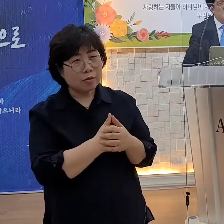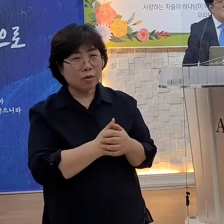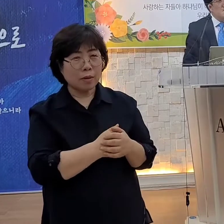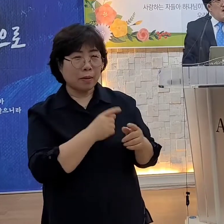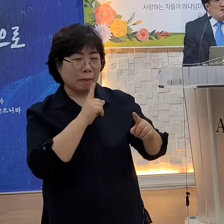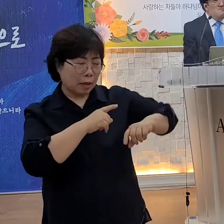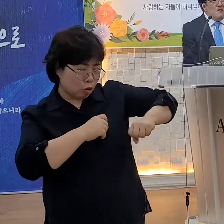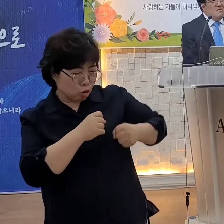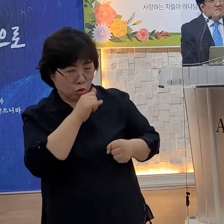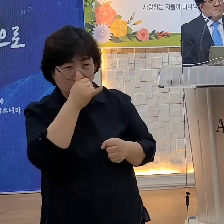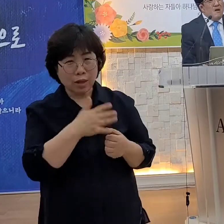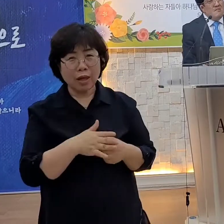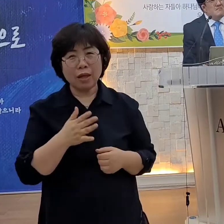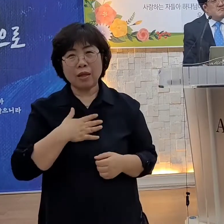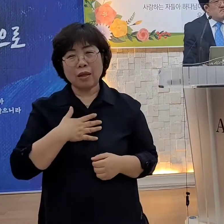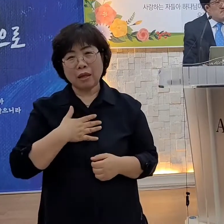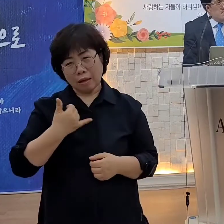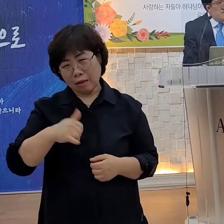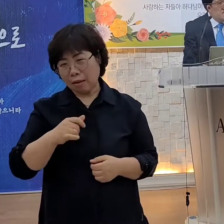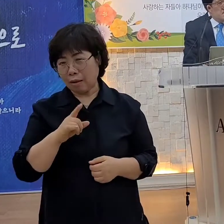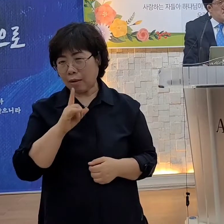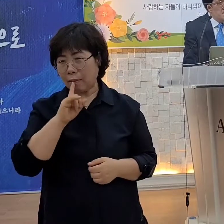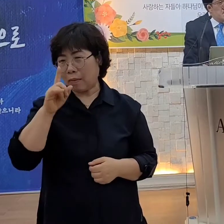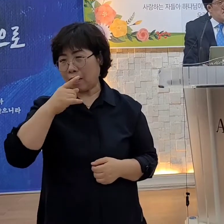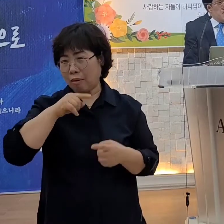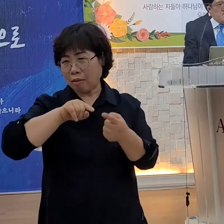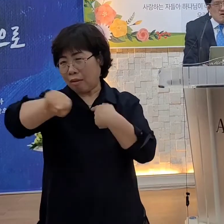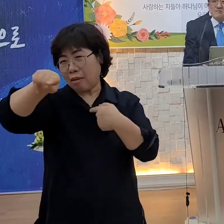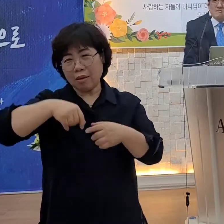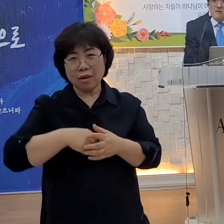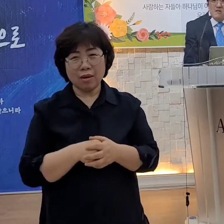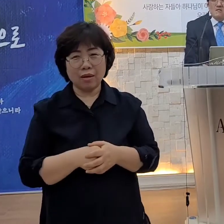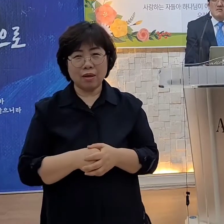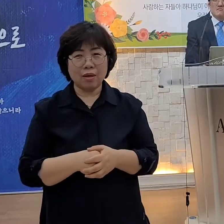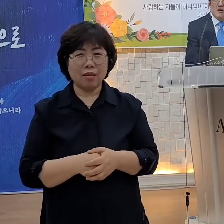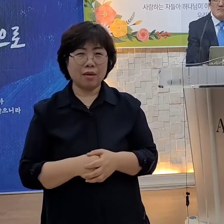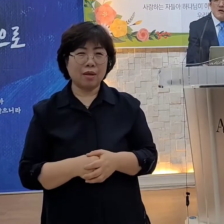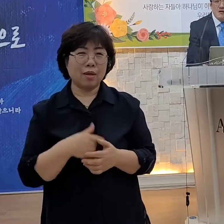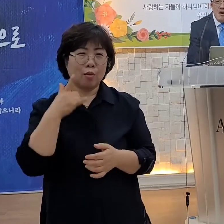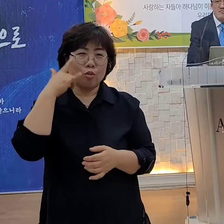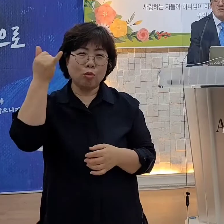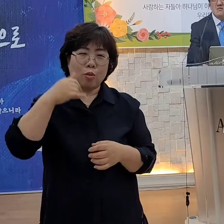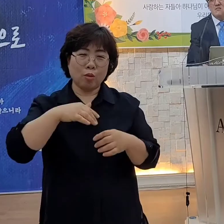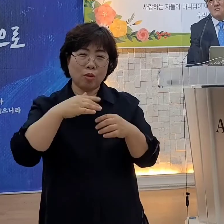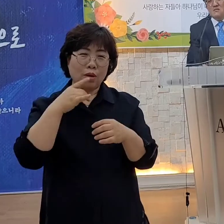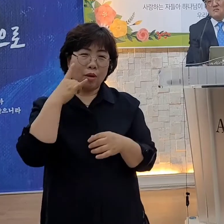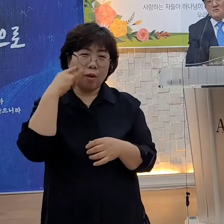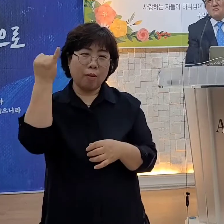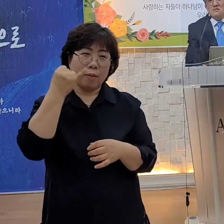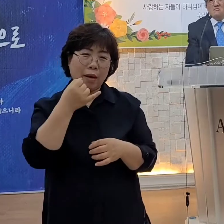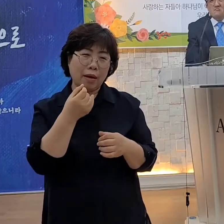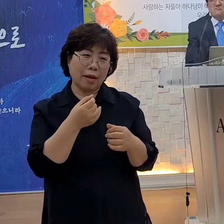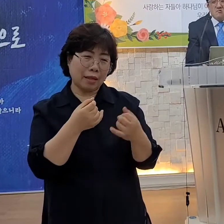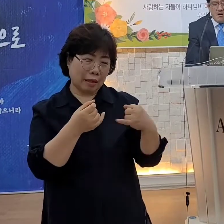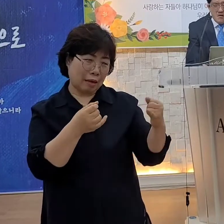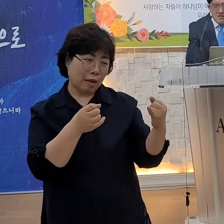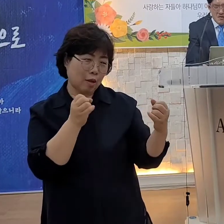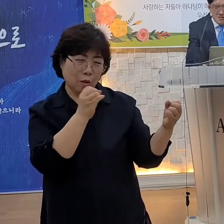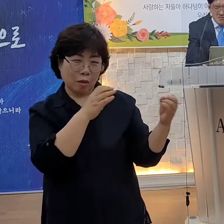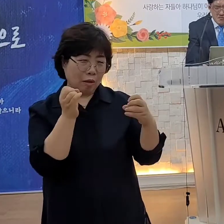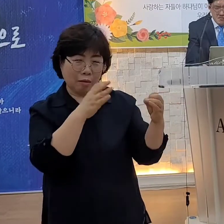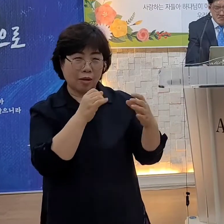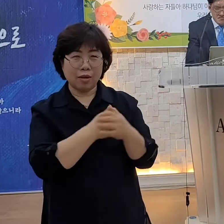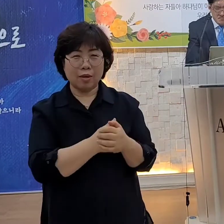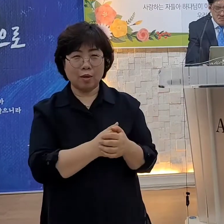듣던데 왜 우리 애들은 왜 말을 안 들었고 왜 이 모양이고 이런 말을 막 하면서 자식이고 부모고